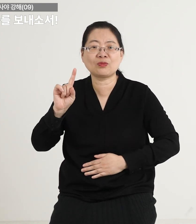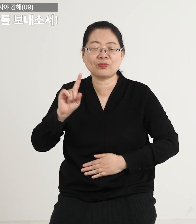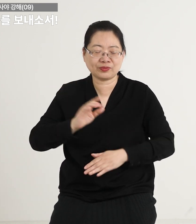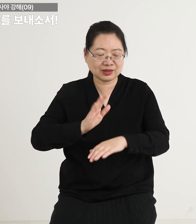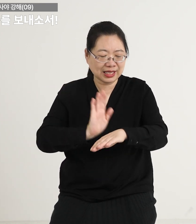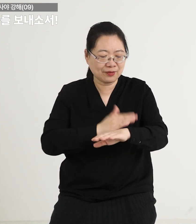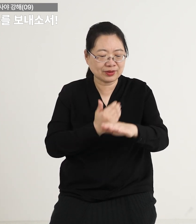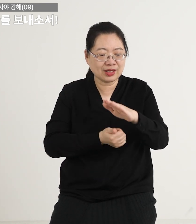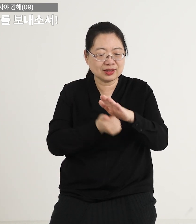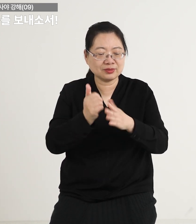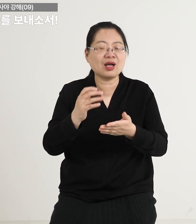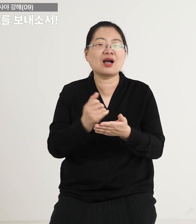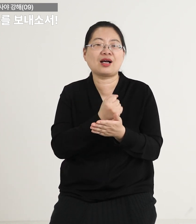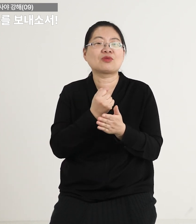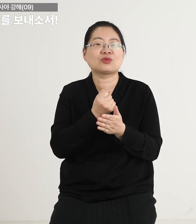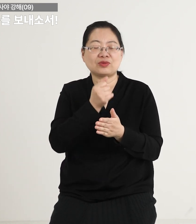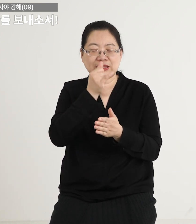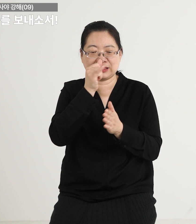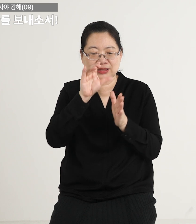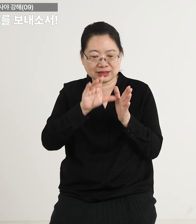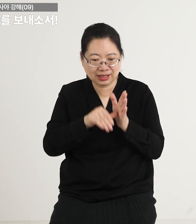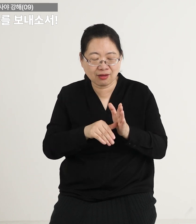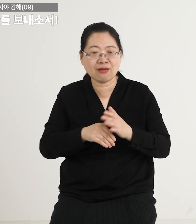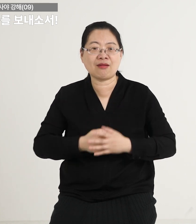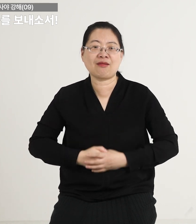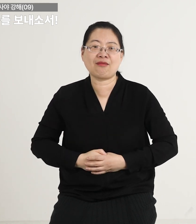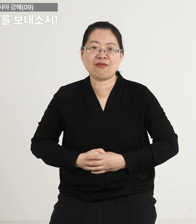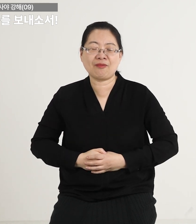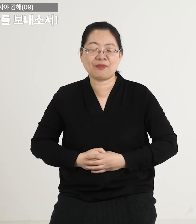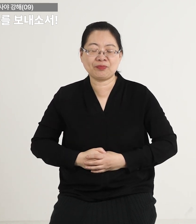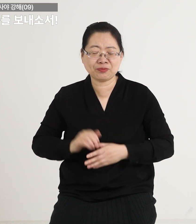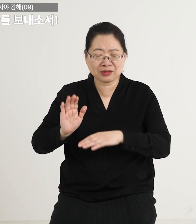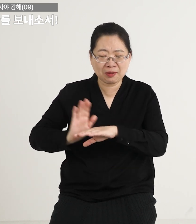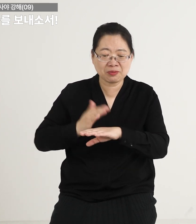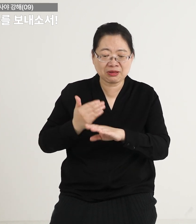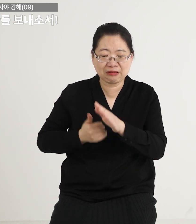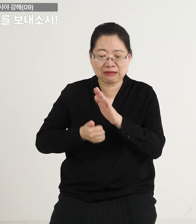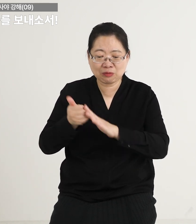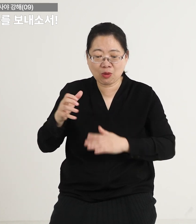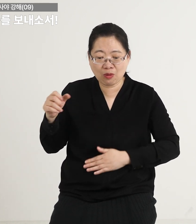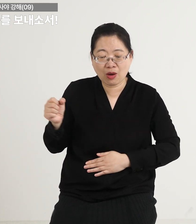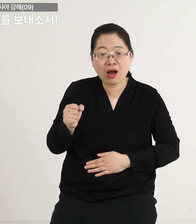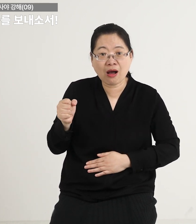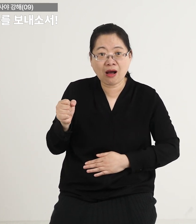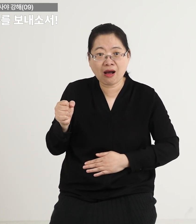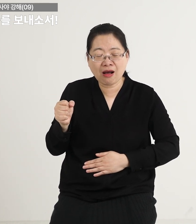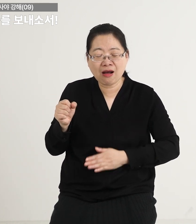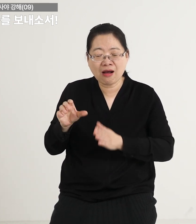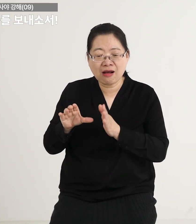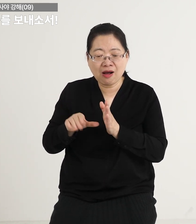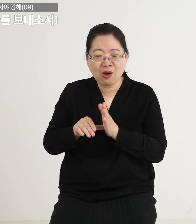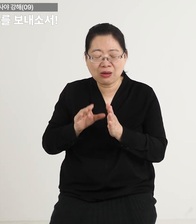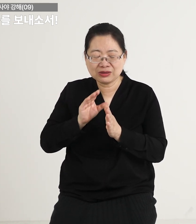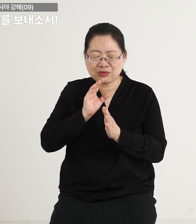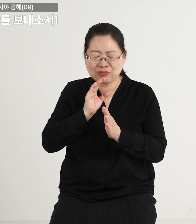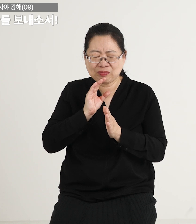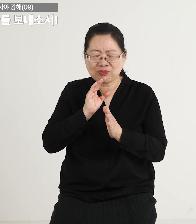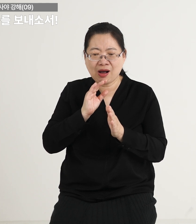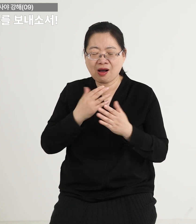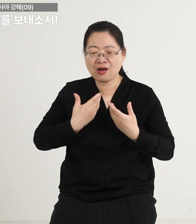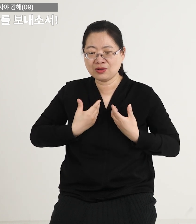잘못된 희망을 갖고 있을 때. 그렇죠? 잘못된 희망을 갖고 있을 때만큼 무서운